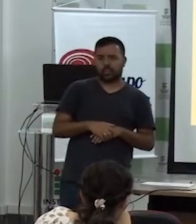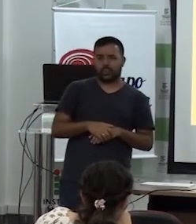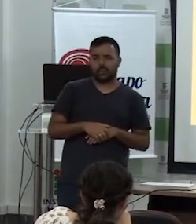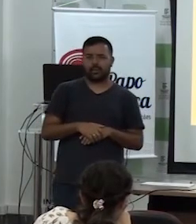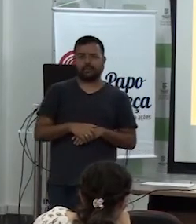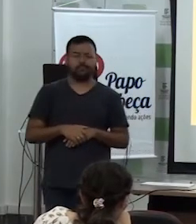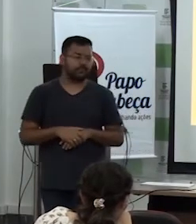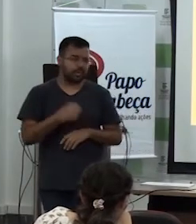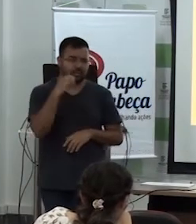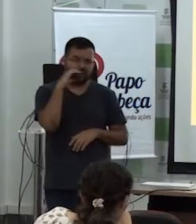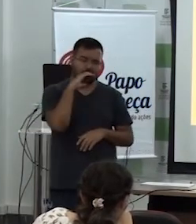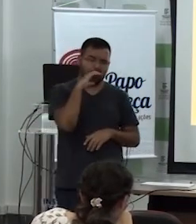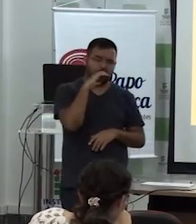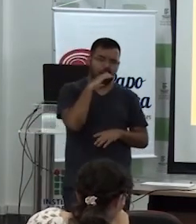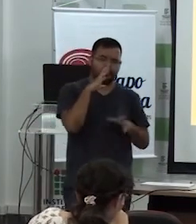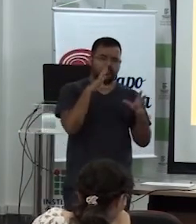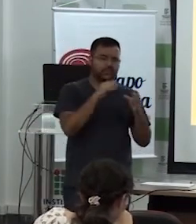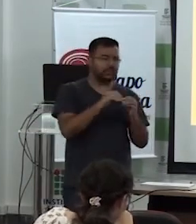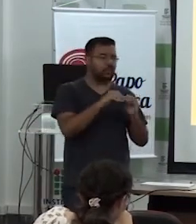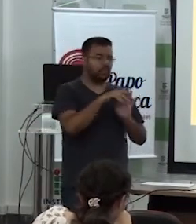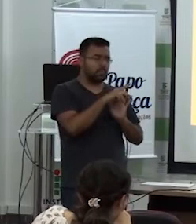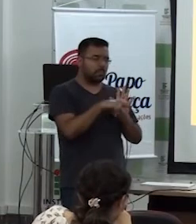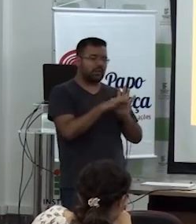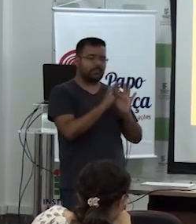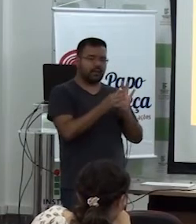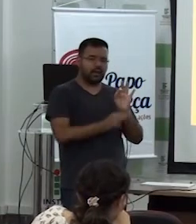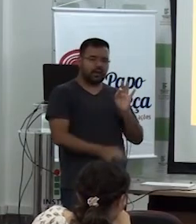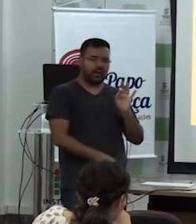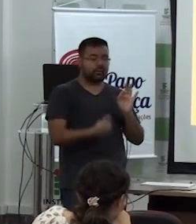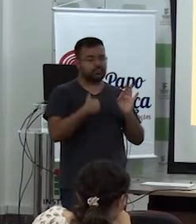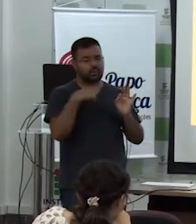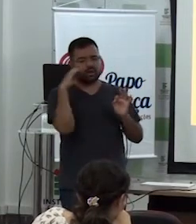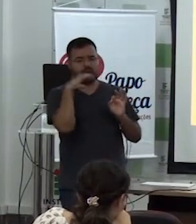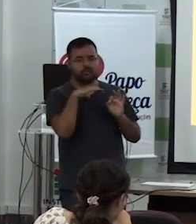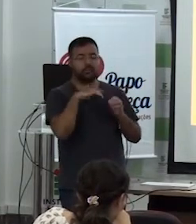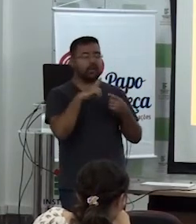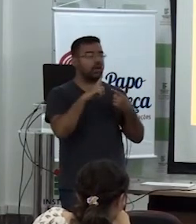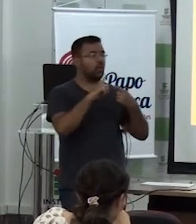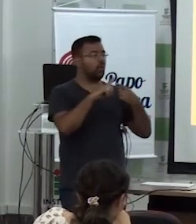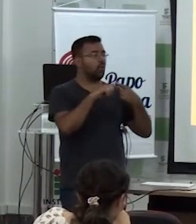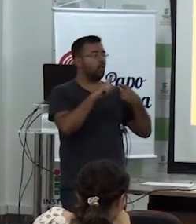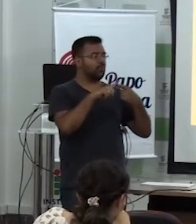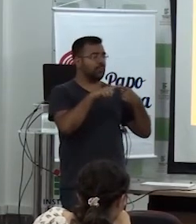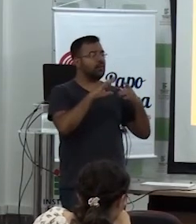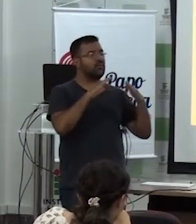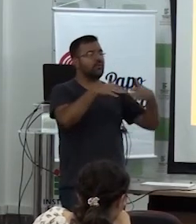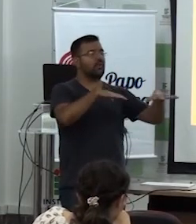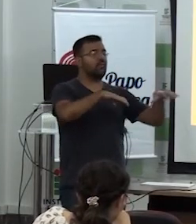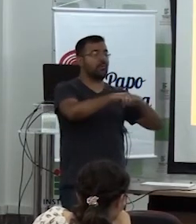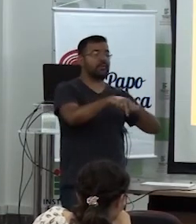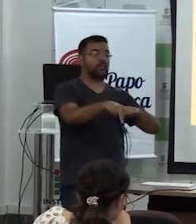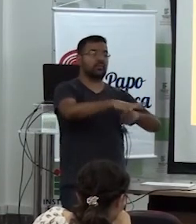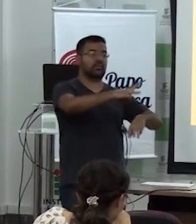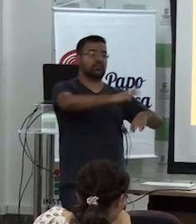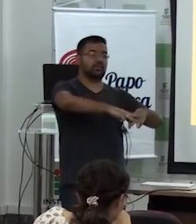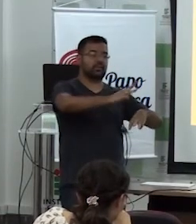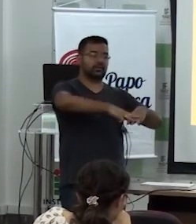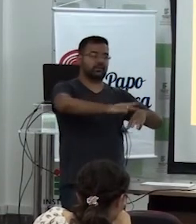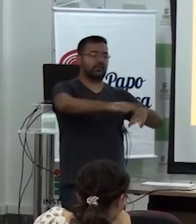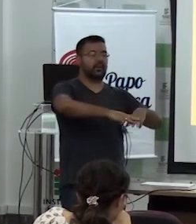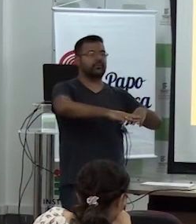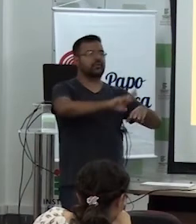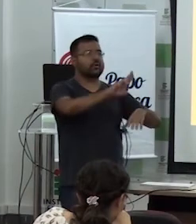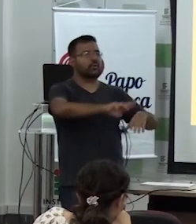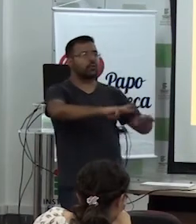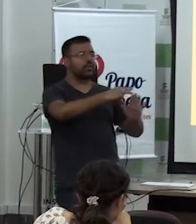projetos? Só brevemente, né, porque eles são bem extensos. O primeiro trata-se de uma formação para professores de matemática com um